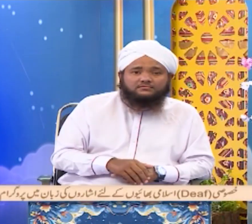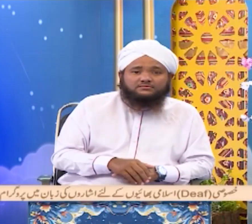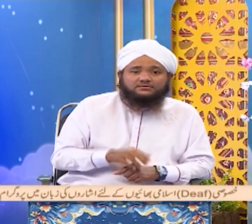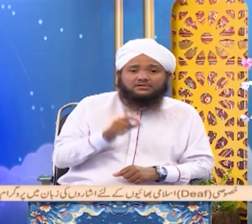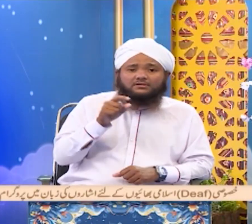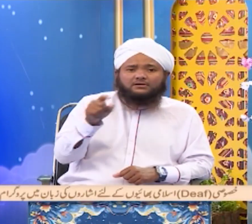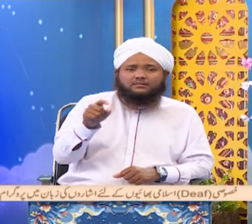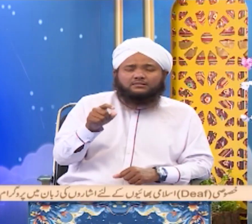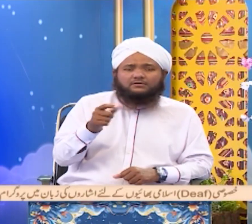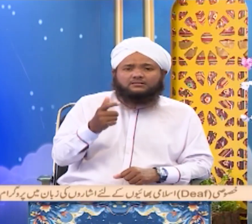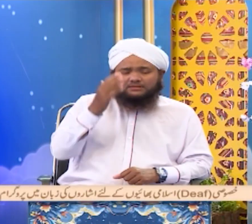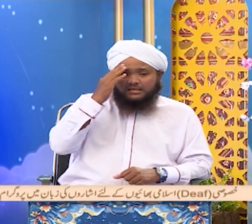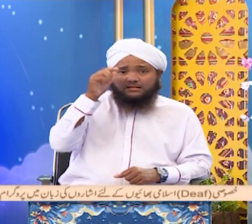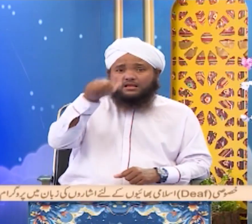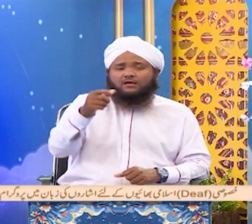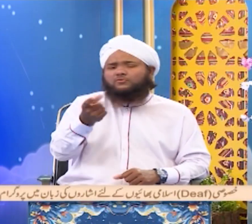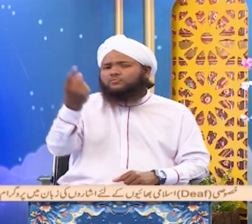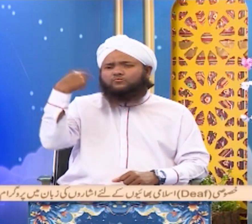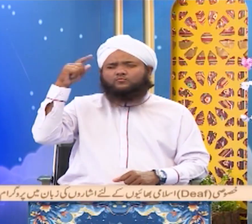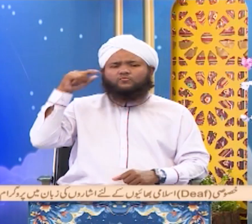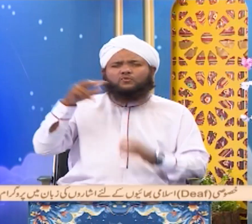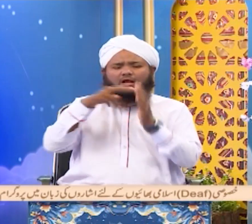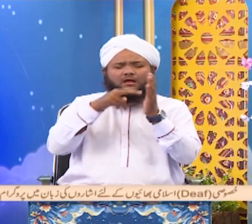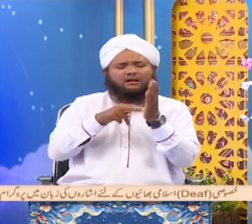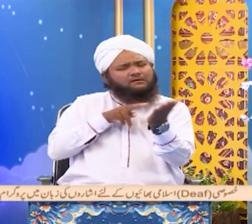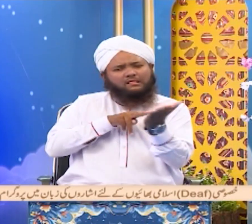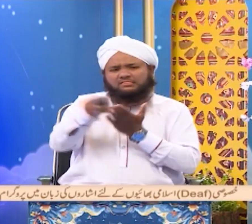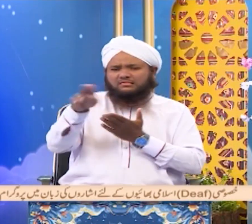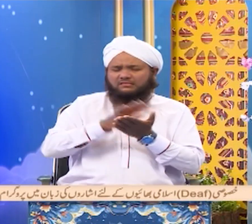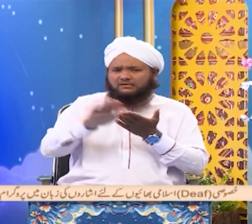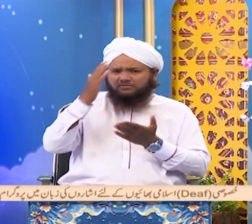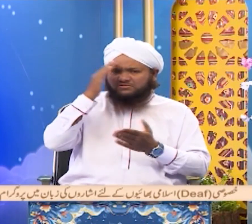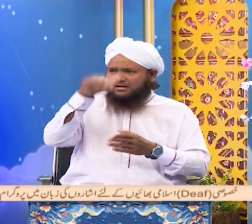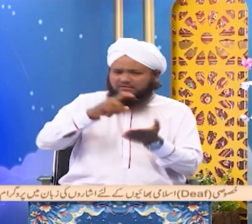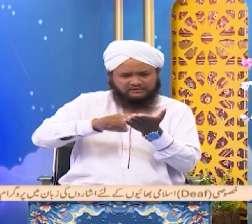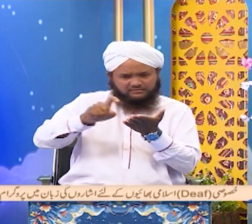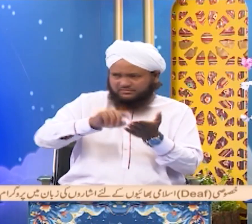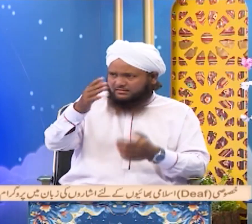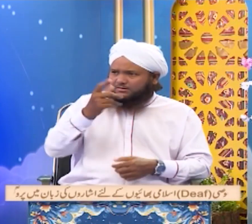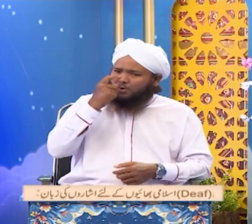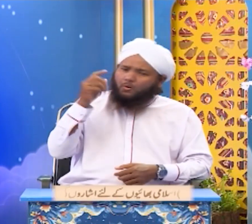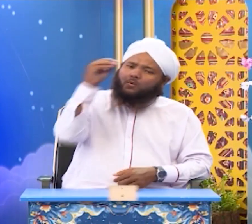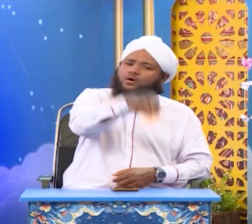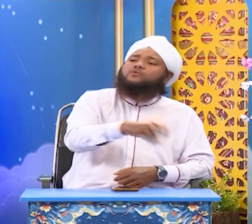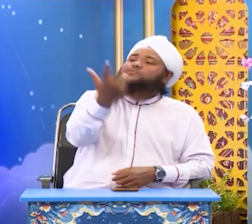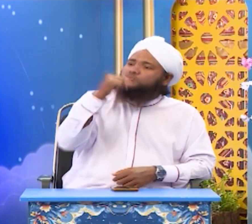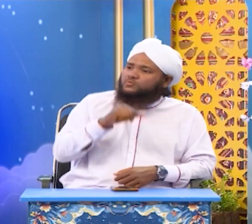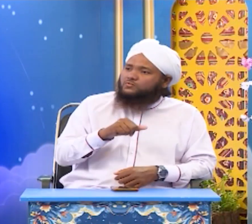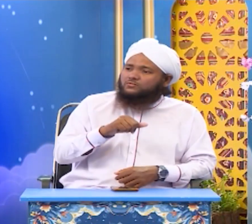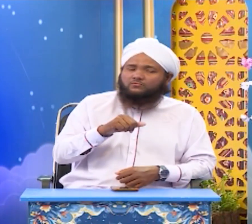اور اسلام پرانی واہیات رسموں کو مٹاتا ہے۔ پس وہ رسم موقوف رکھی، یعنی روک دی گئی، اور دریا